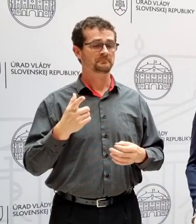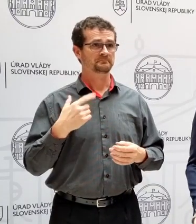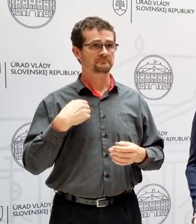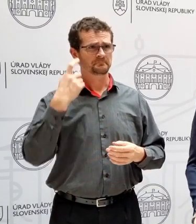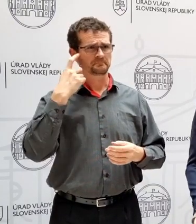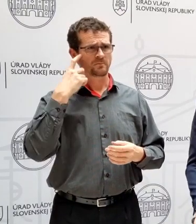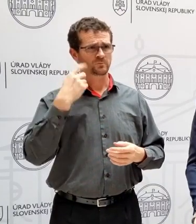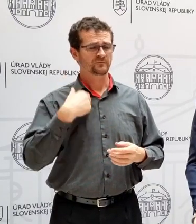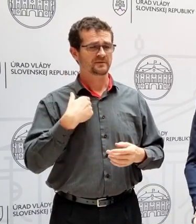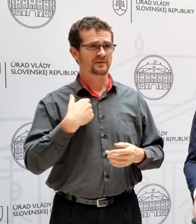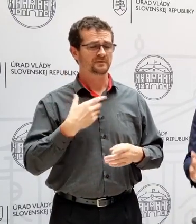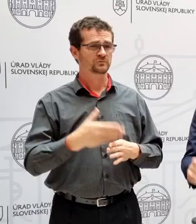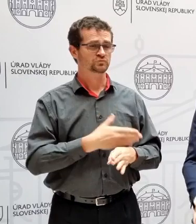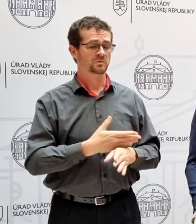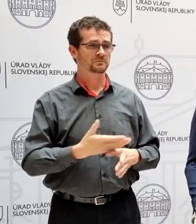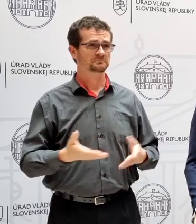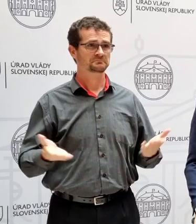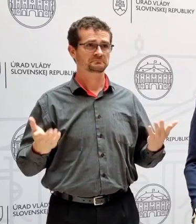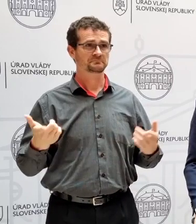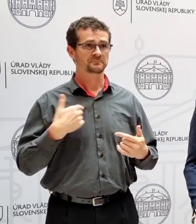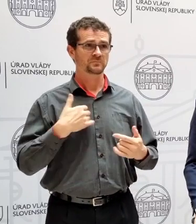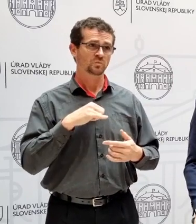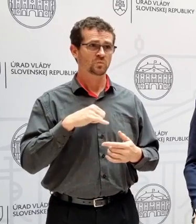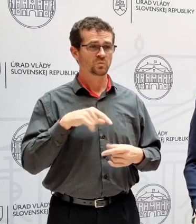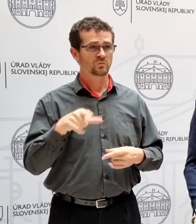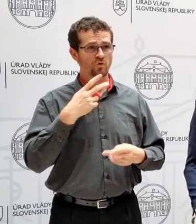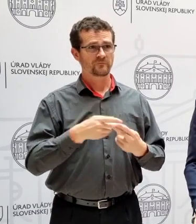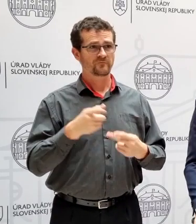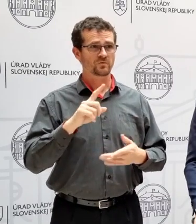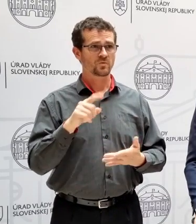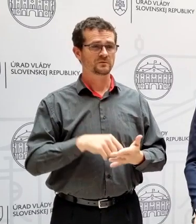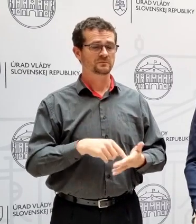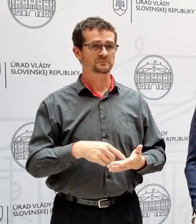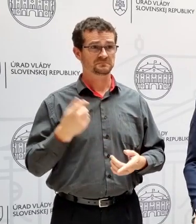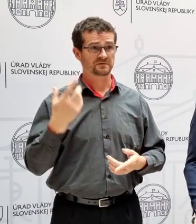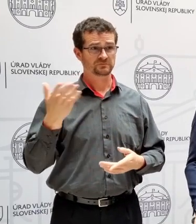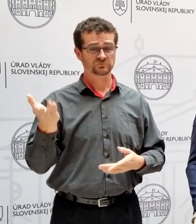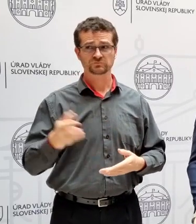predpokladám, vedieť skôr, ale samého ma zaujíma odpoveď na vašu otázku. Vy